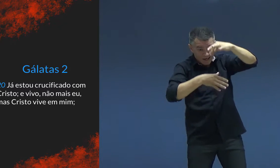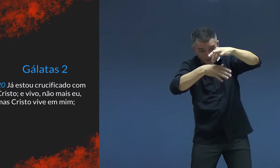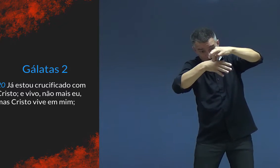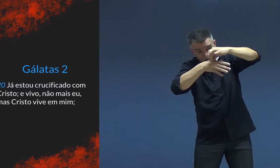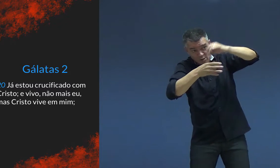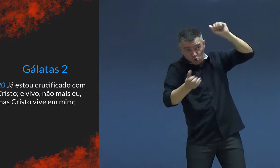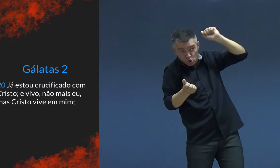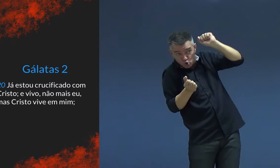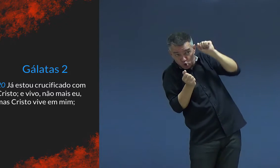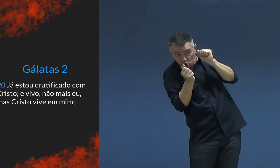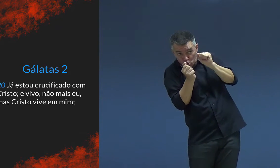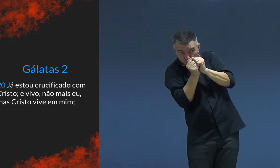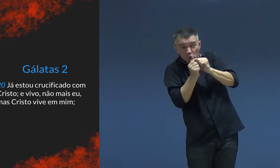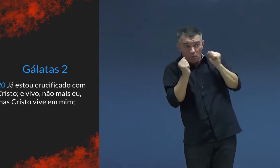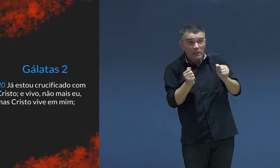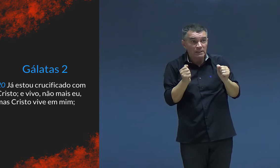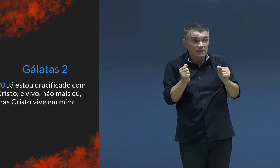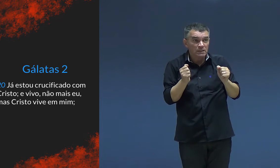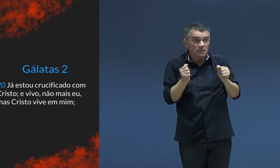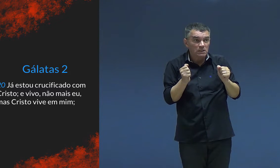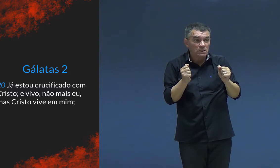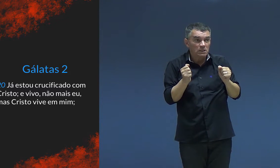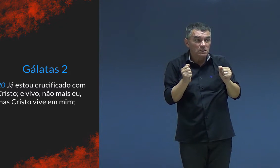O espírito e a carne? Pode?